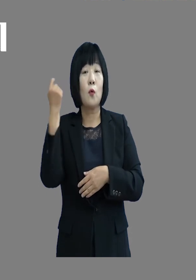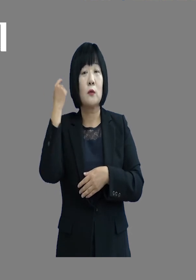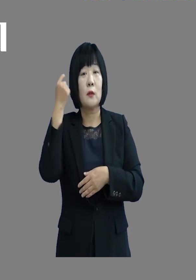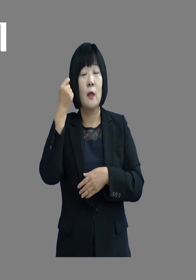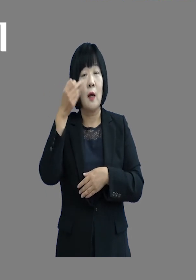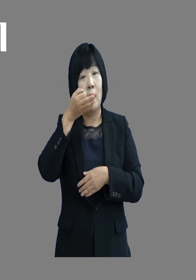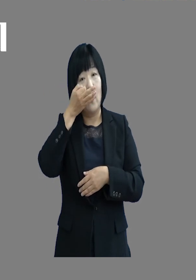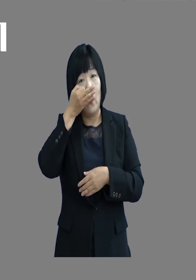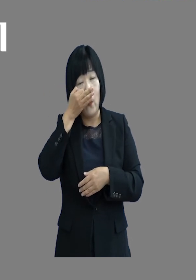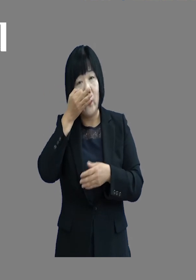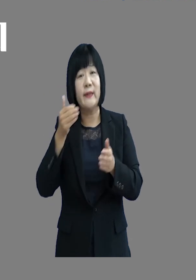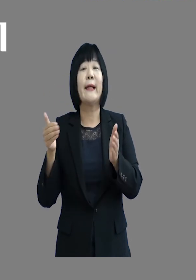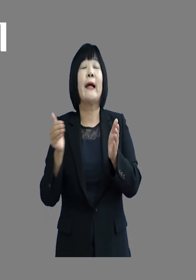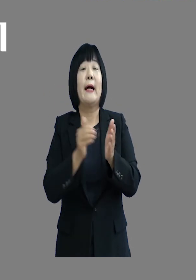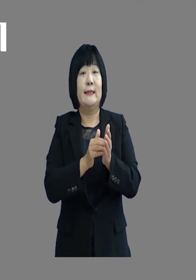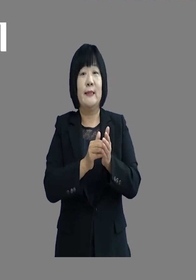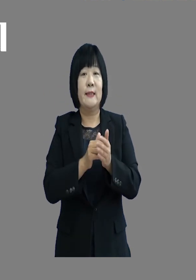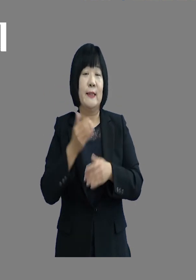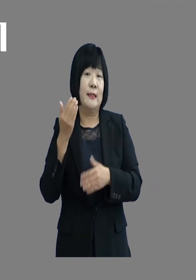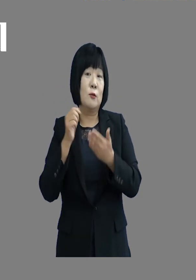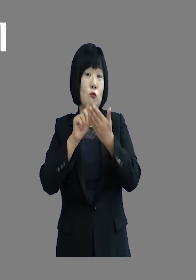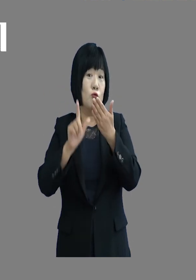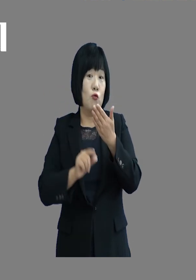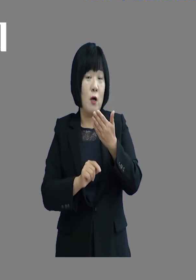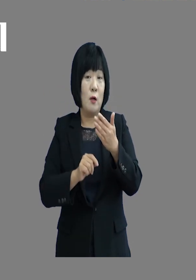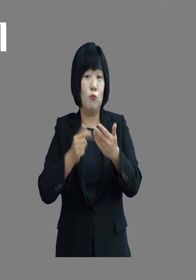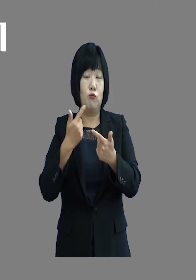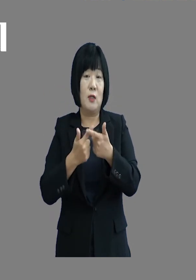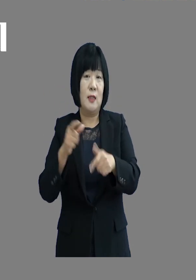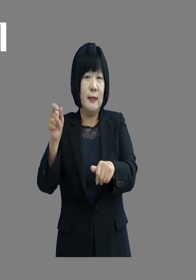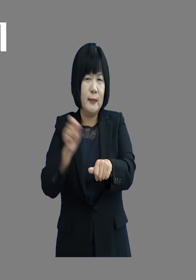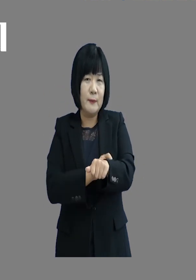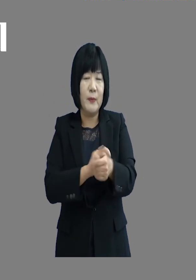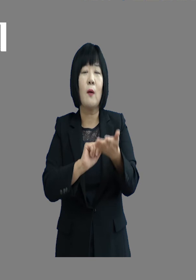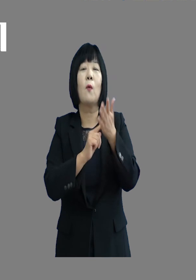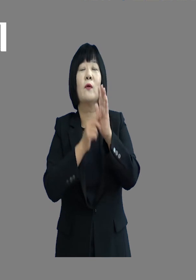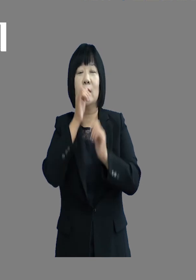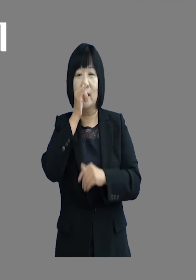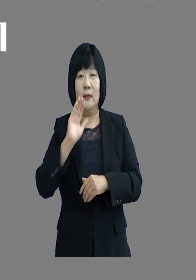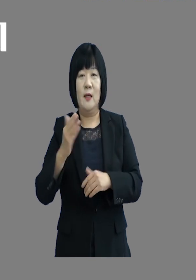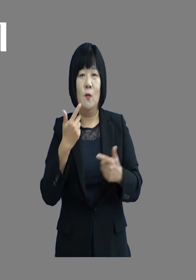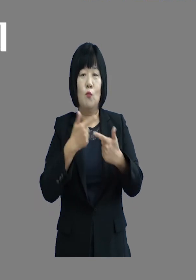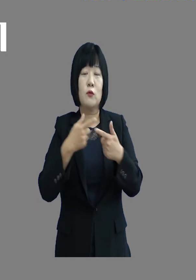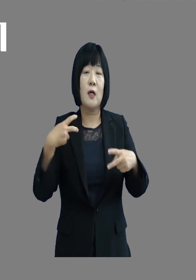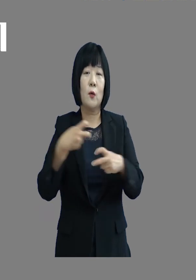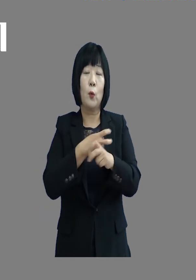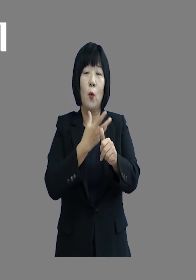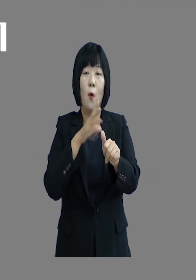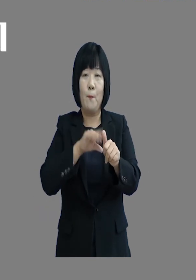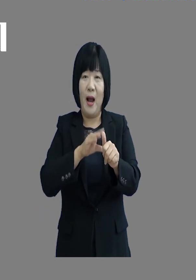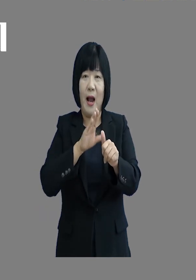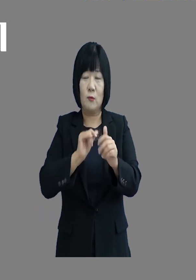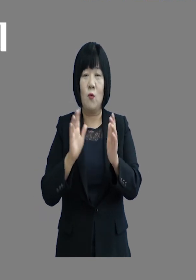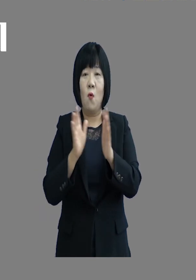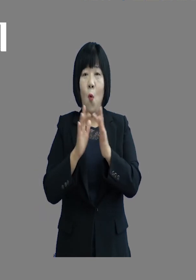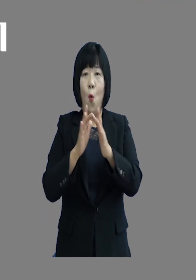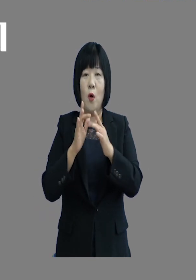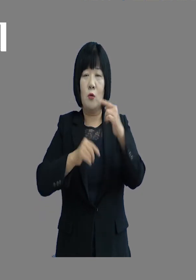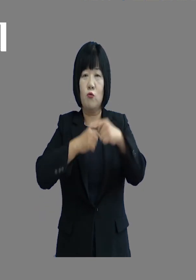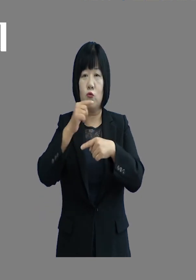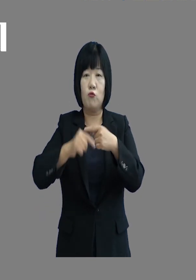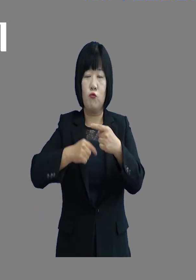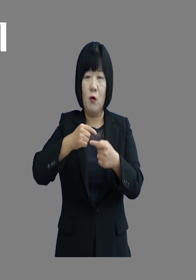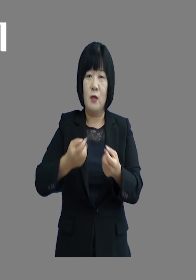저는 한주영입니다. 지난달 부산에서는 특별한 공연이 있었습니다. 부산교통방송의 온라인 수어